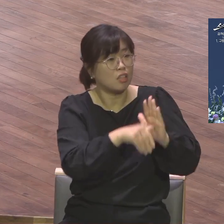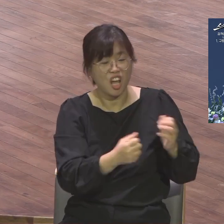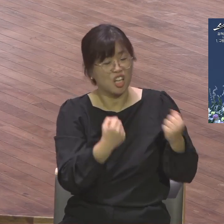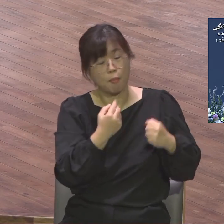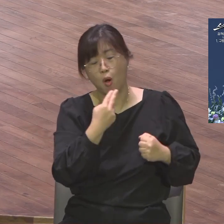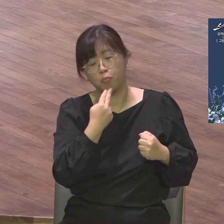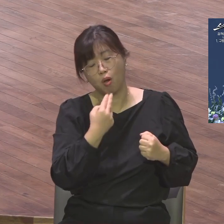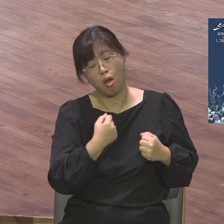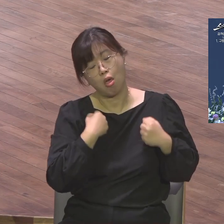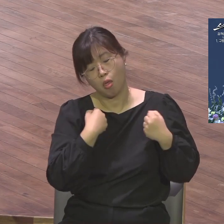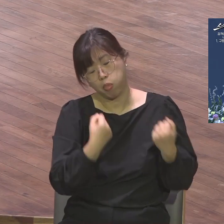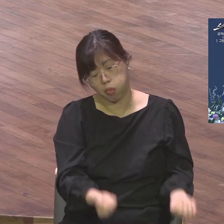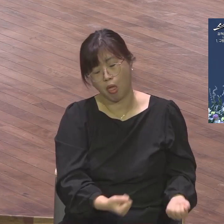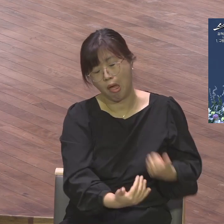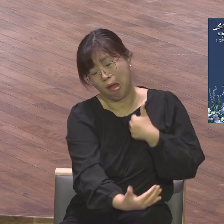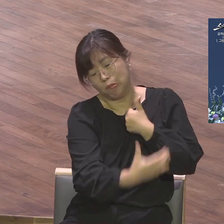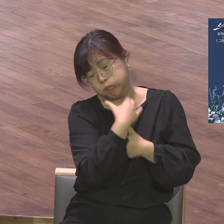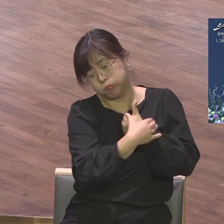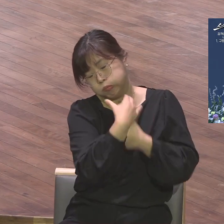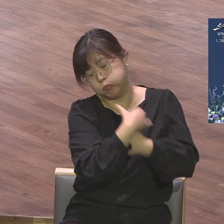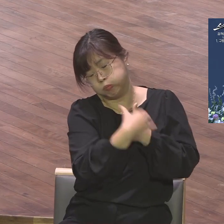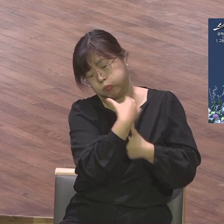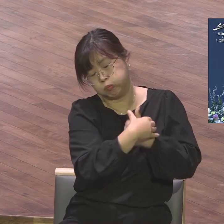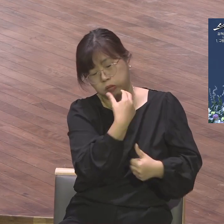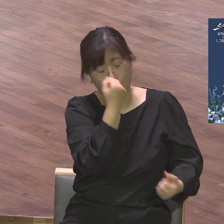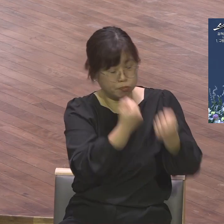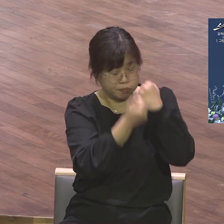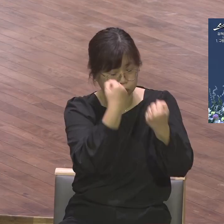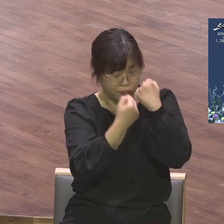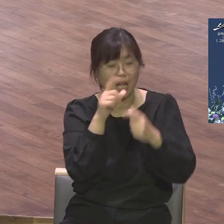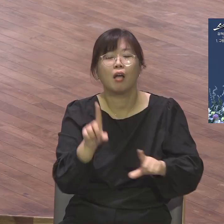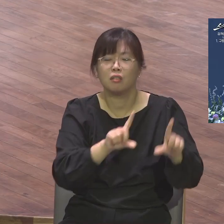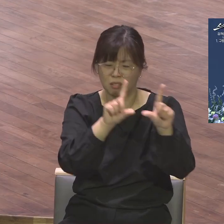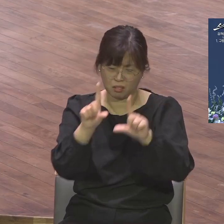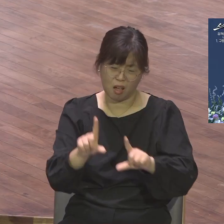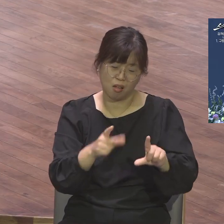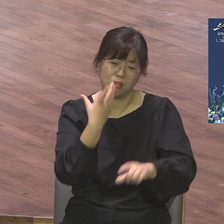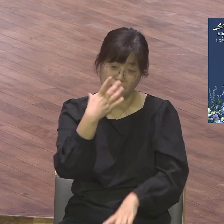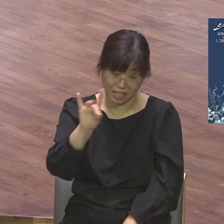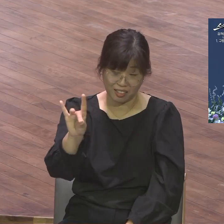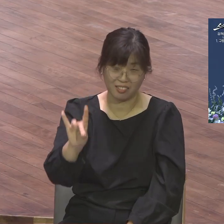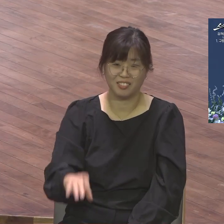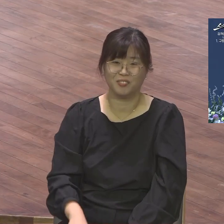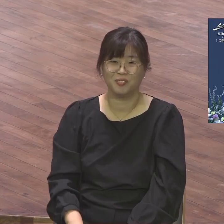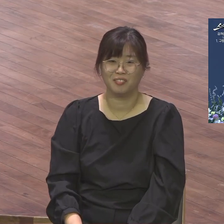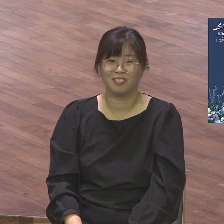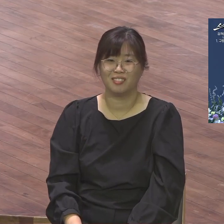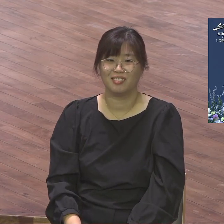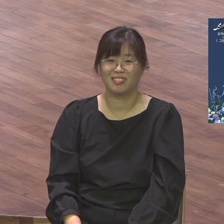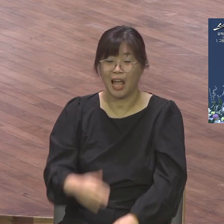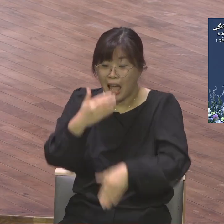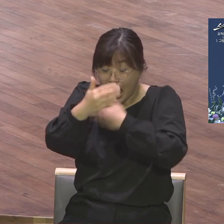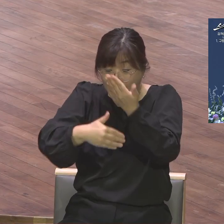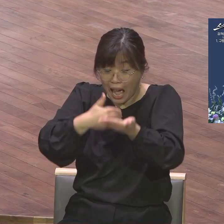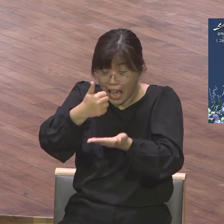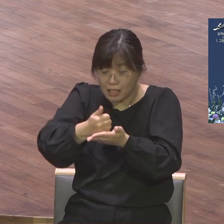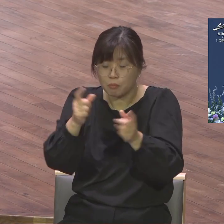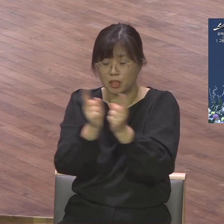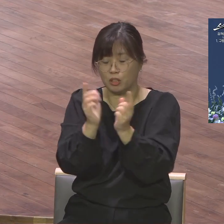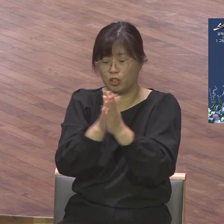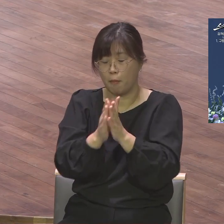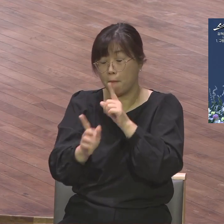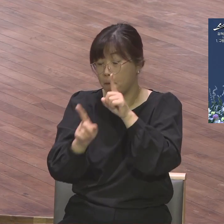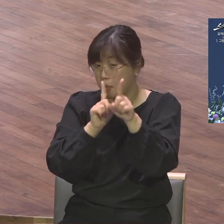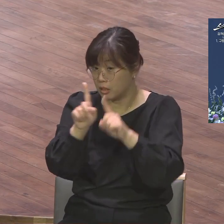내가 주는 물을 마신 자는 영원히 목마르지 아니하리니 내가 주는 물은 그 속에 영생하도록 솟아나는 샘물이 되리라.